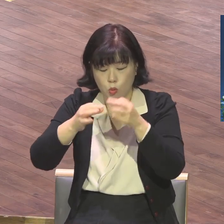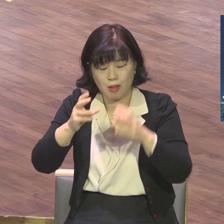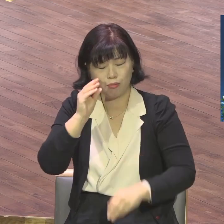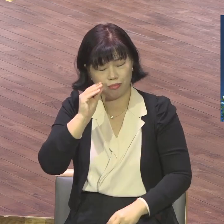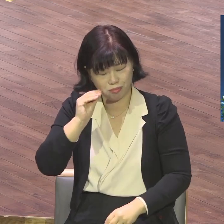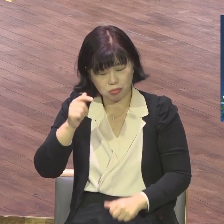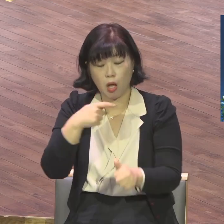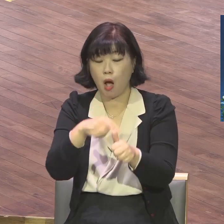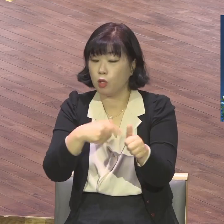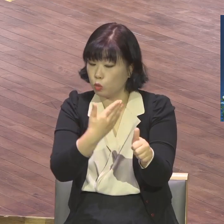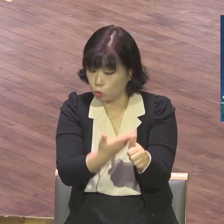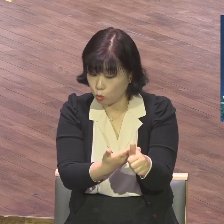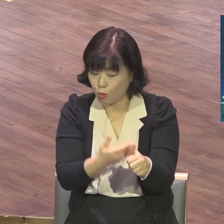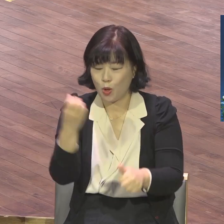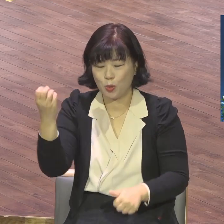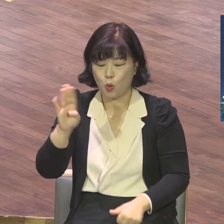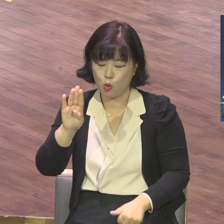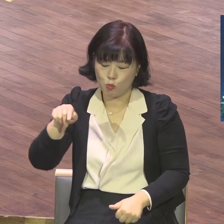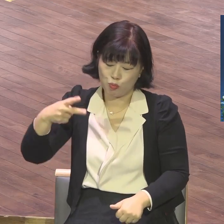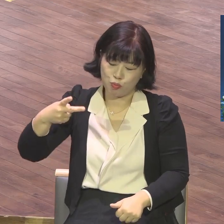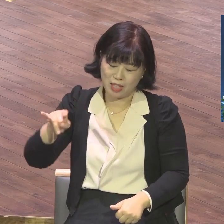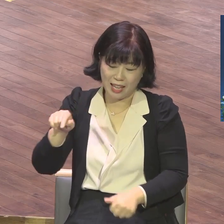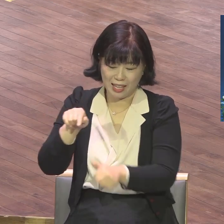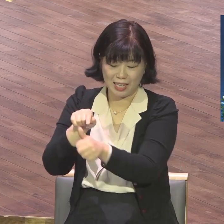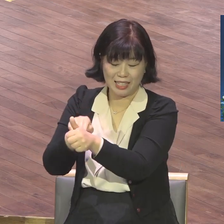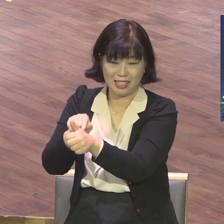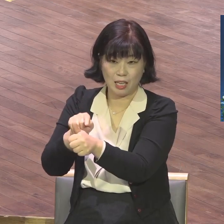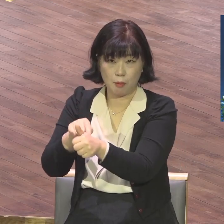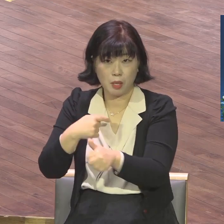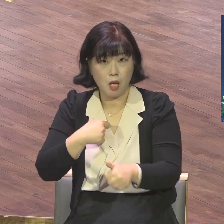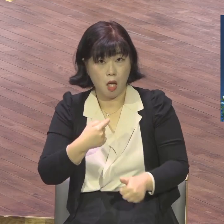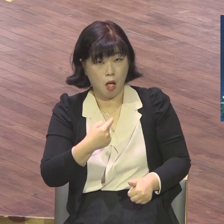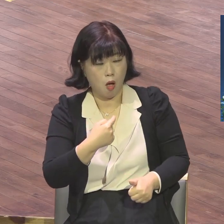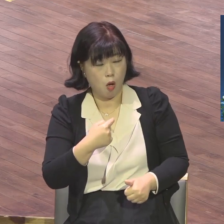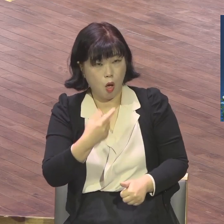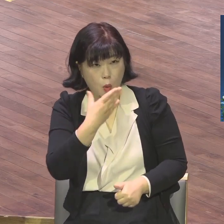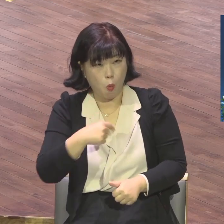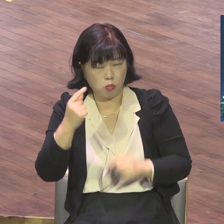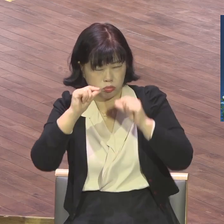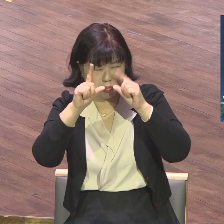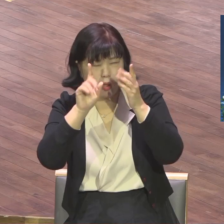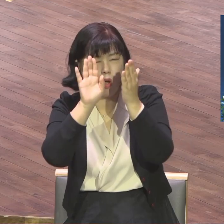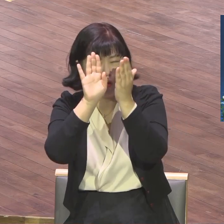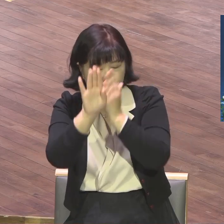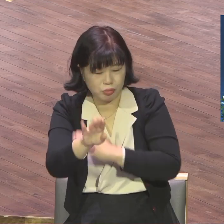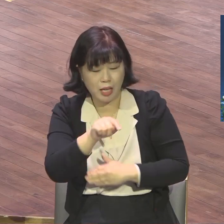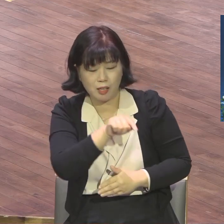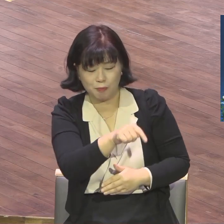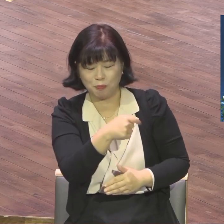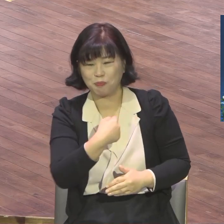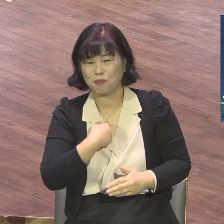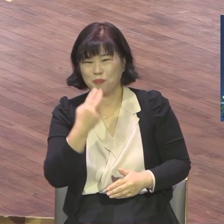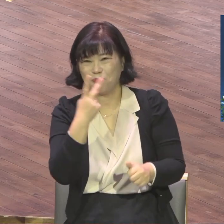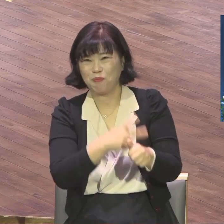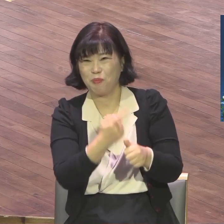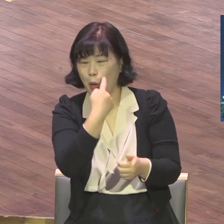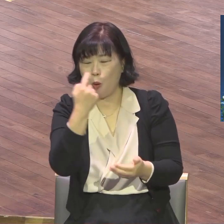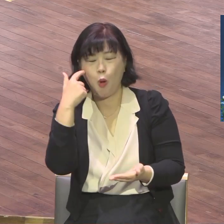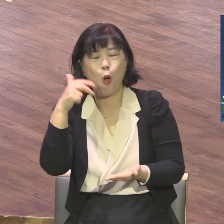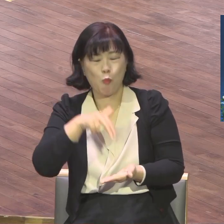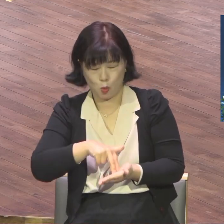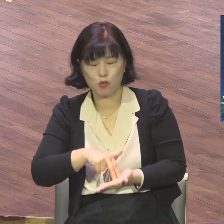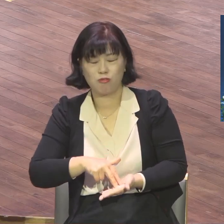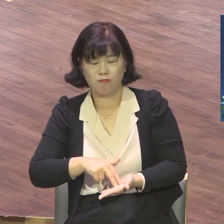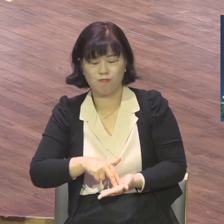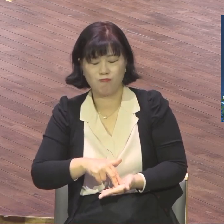에베소, 마게도냐, 드로아, 그레데, 니고볼리 이런 선교 여행을 다니면서 복음을 증거하다가